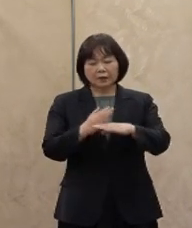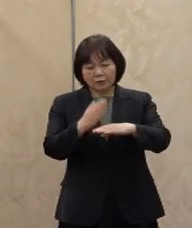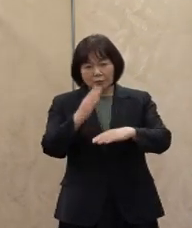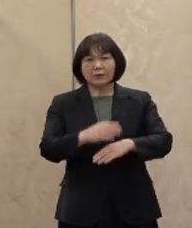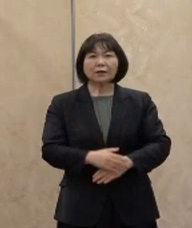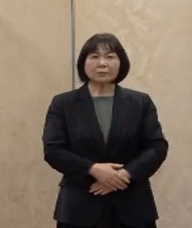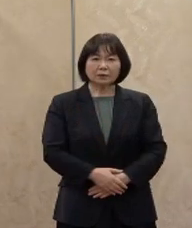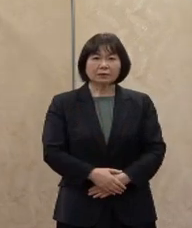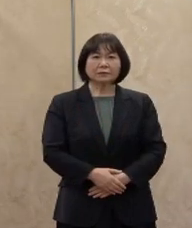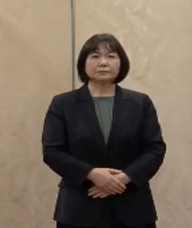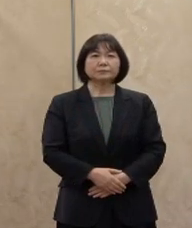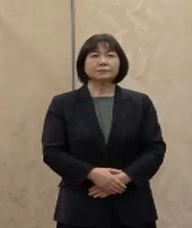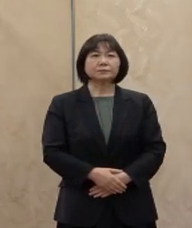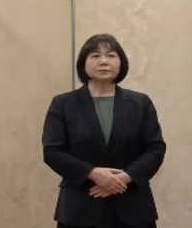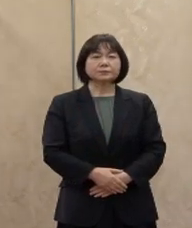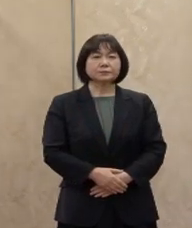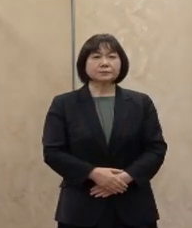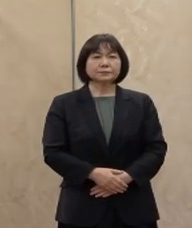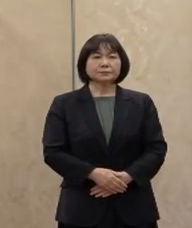ます。